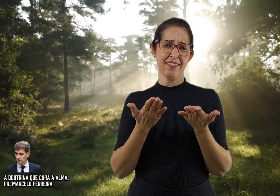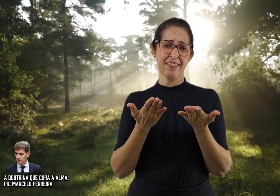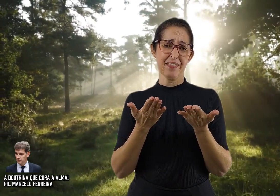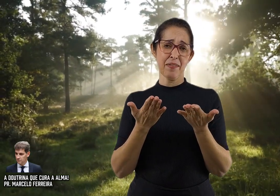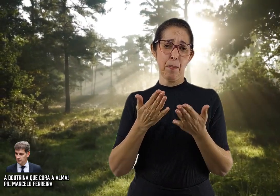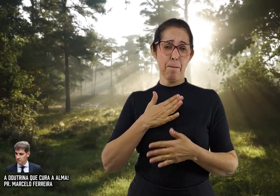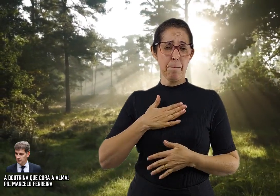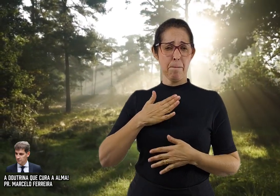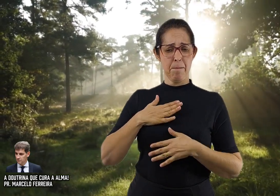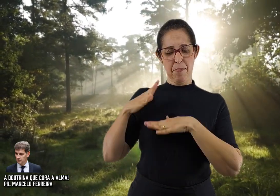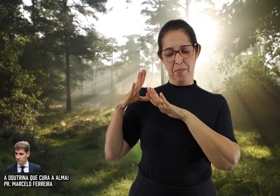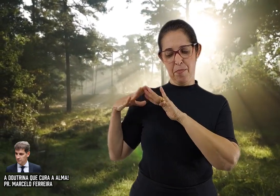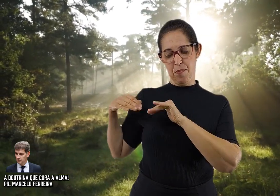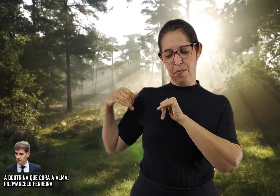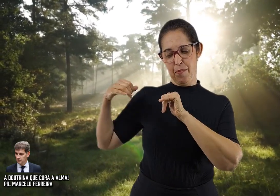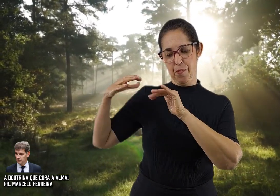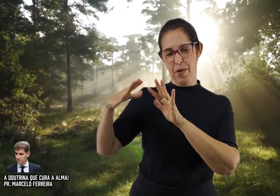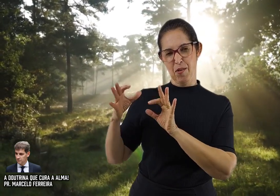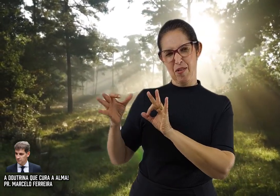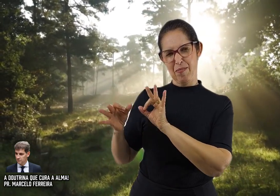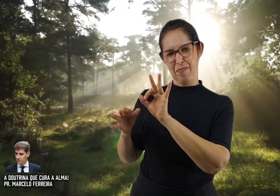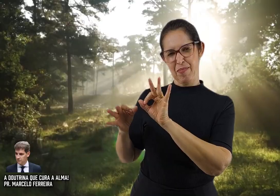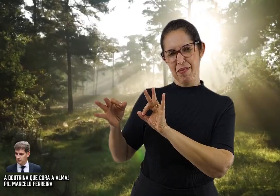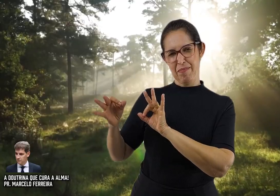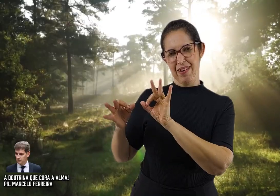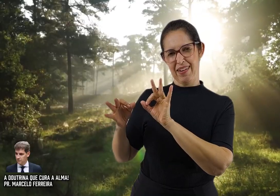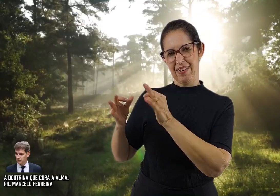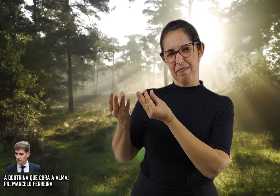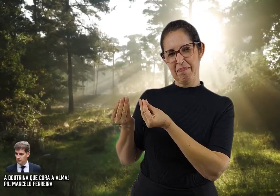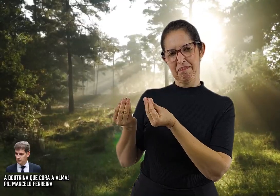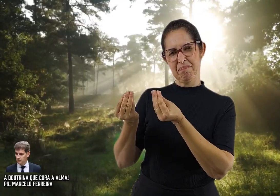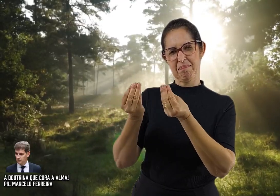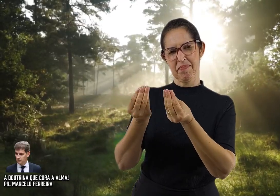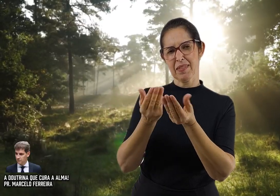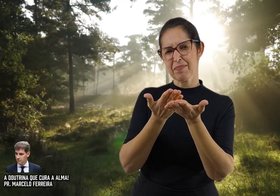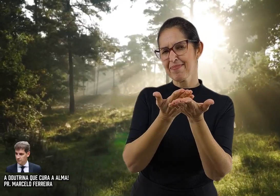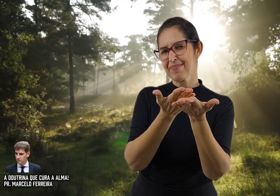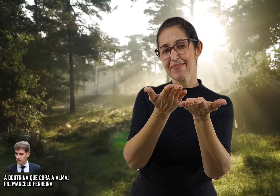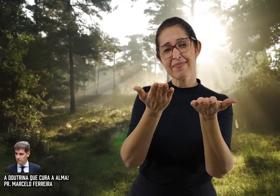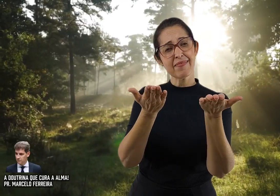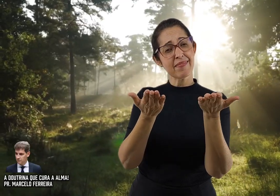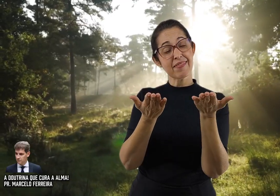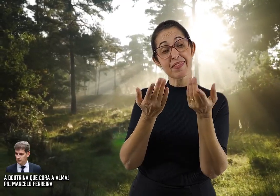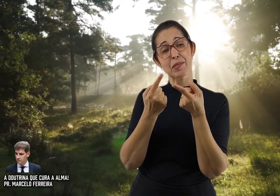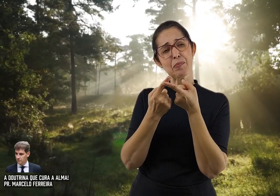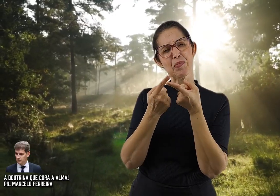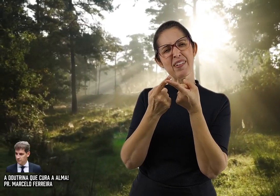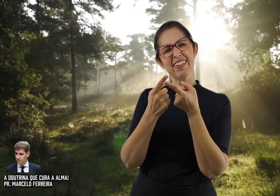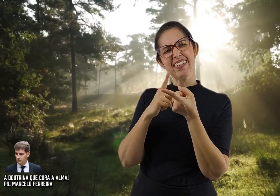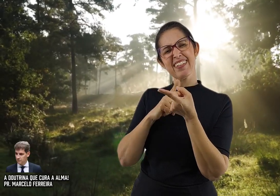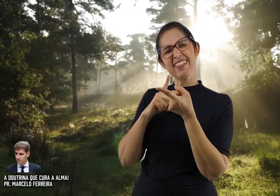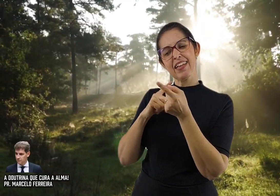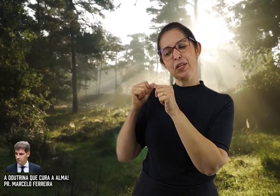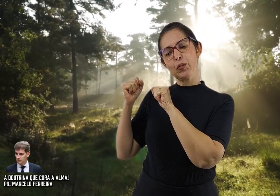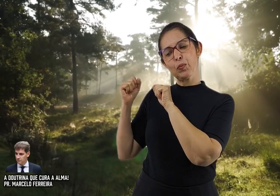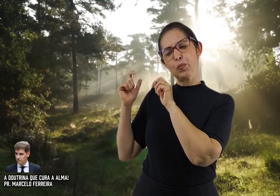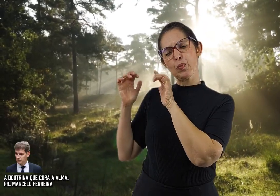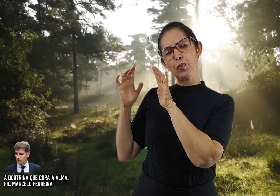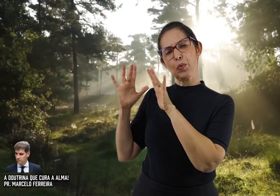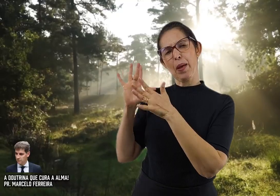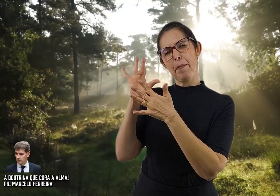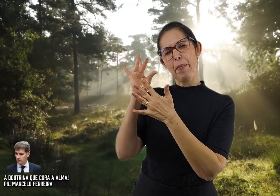os meus anjos prepararam para as vossas Nele vidas, la handa la caixia. porque há alimento Que de